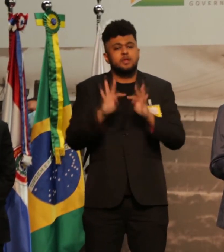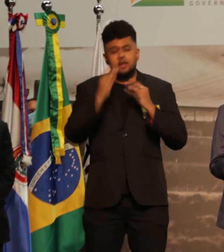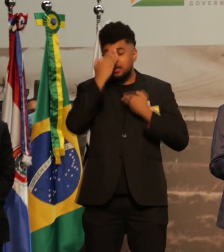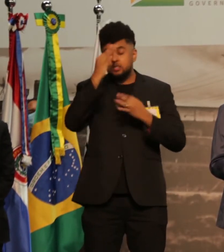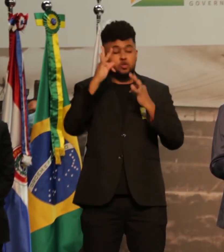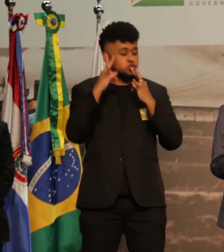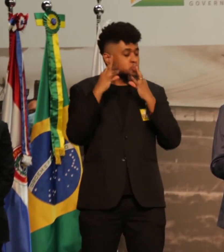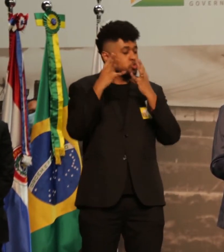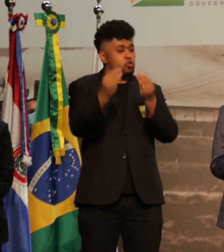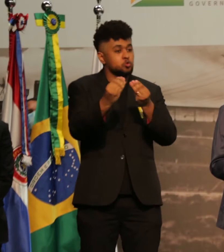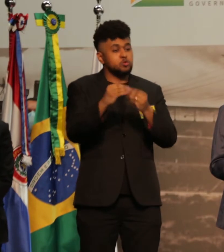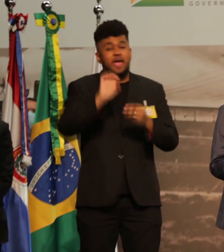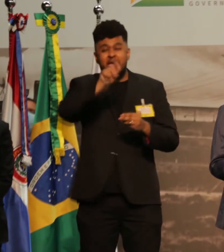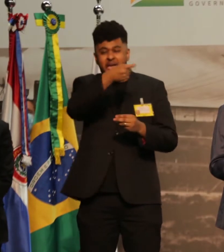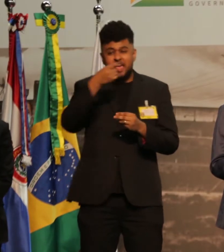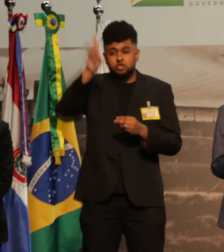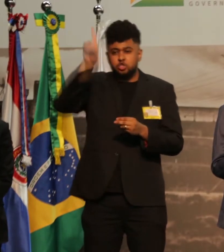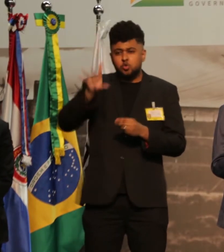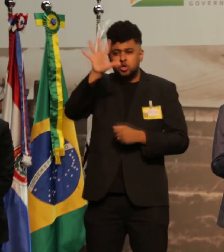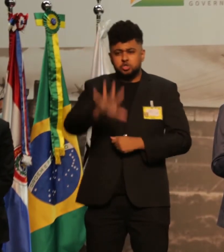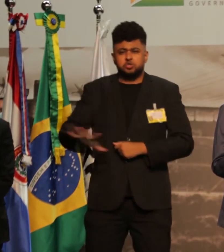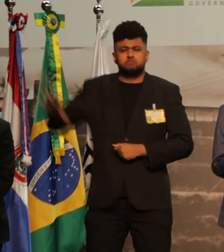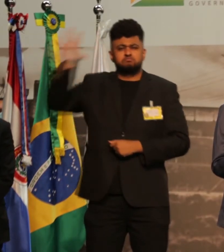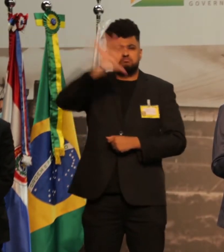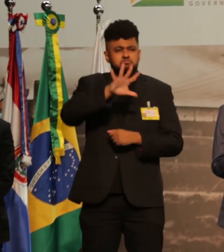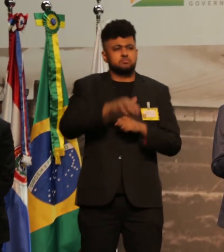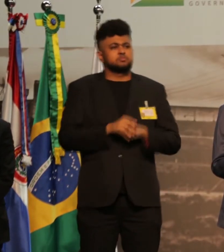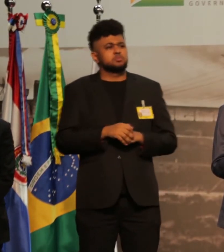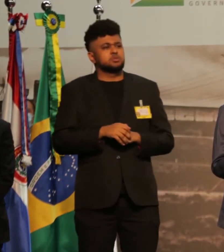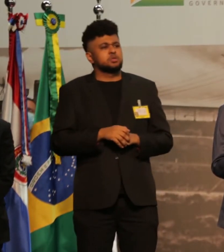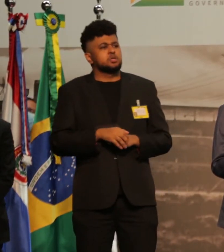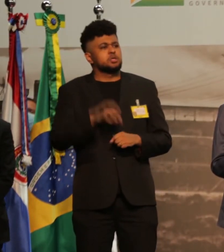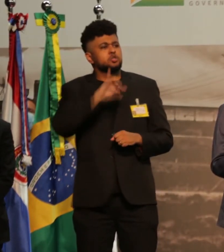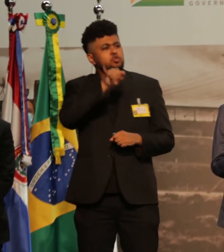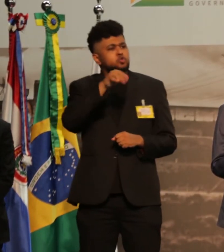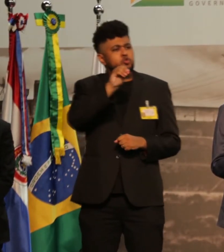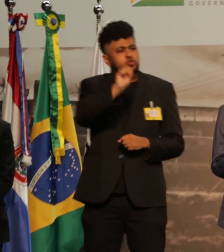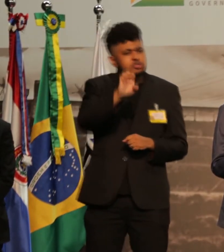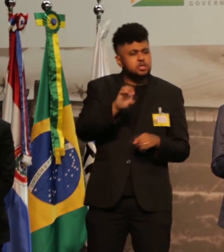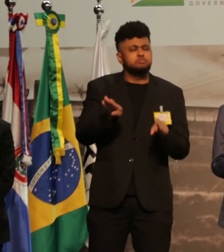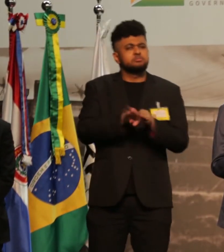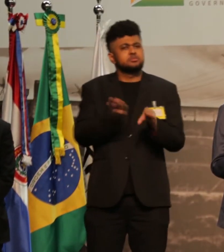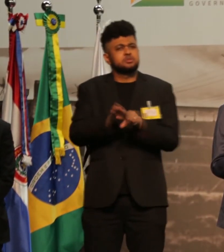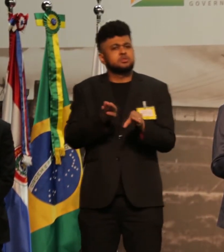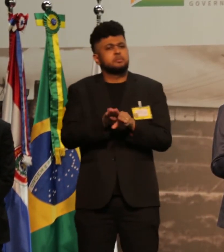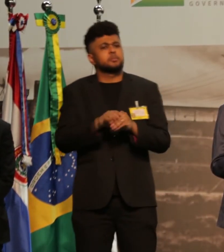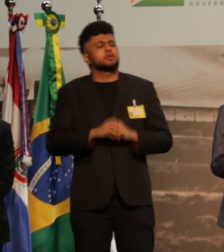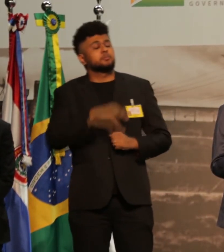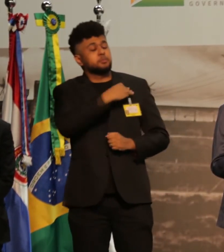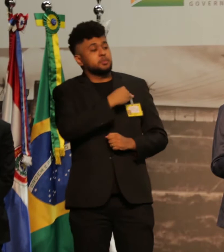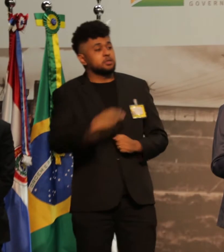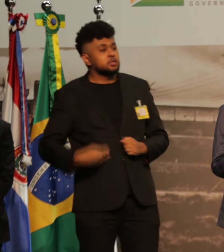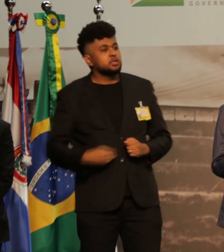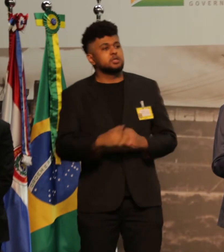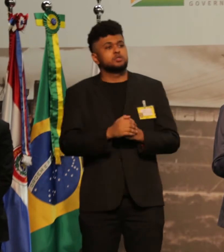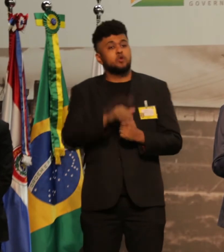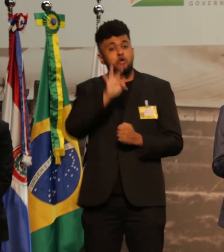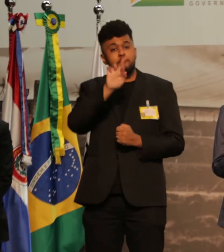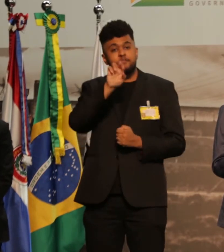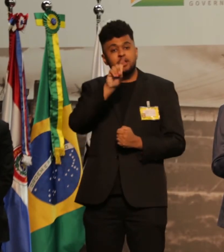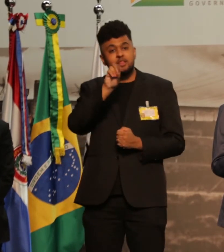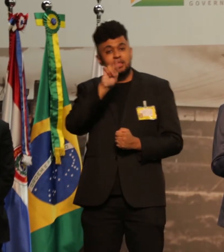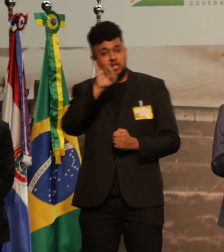por intermédio dos ex-diretores gerais, senador José Alderete, ministro Ernest Berg, embaixador